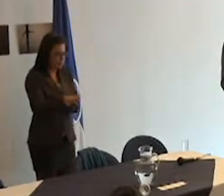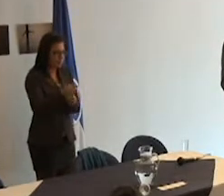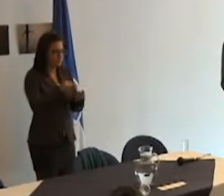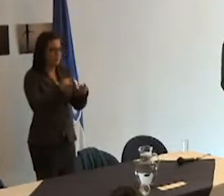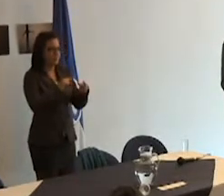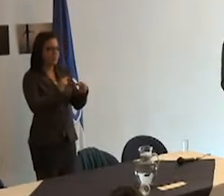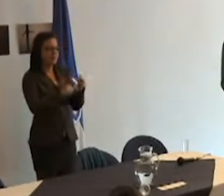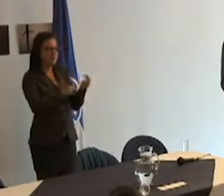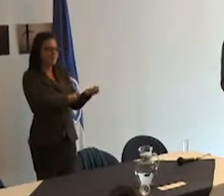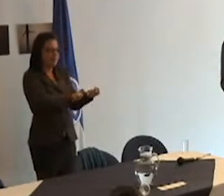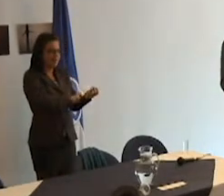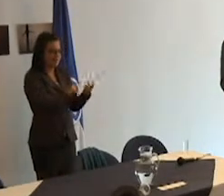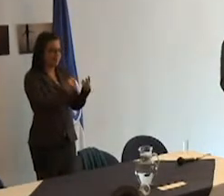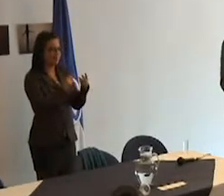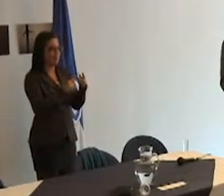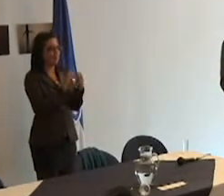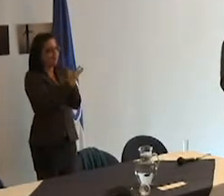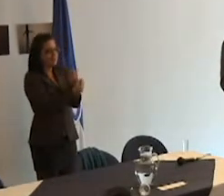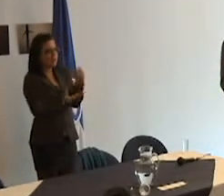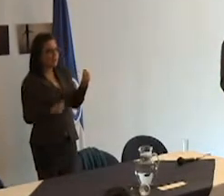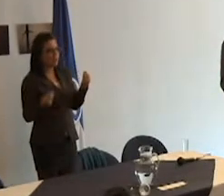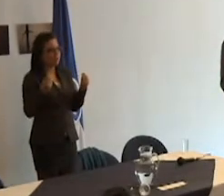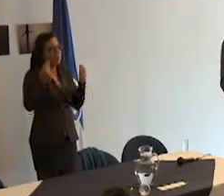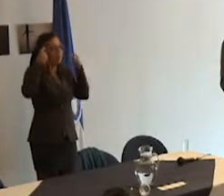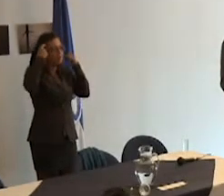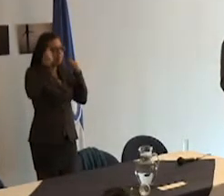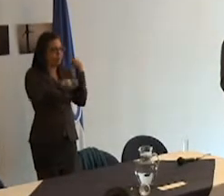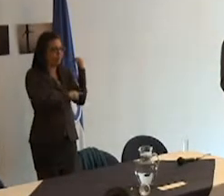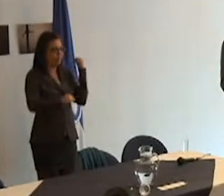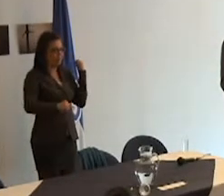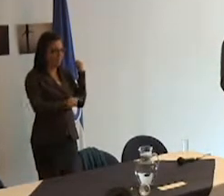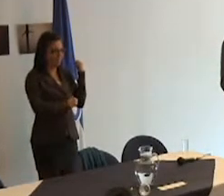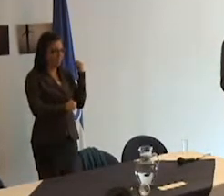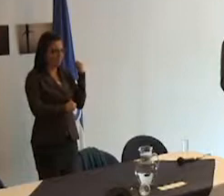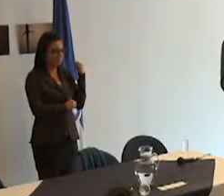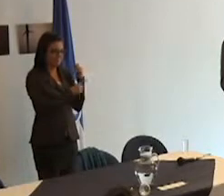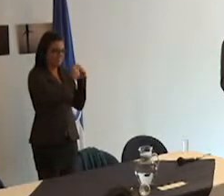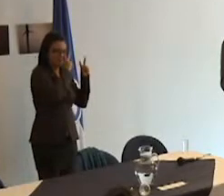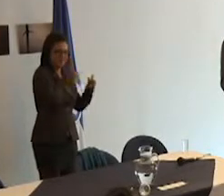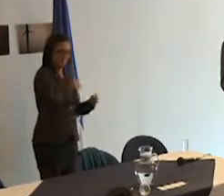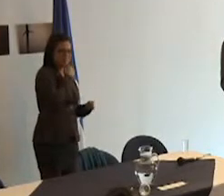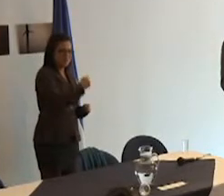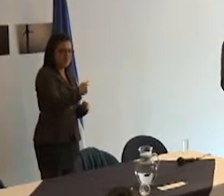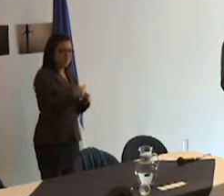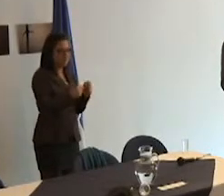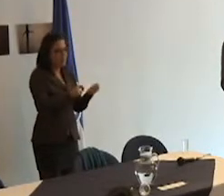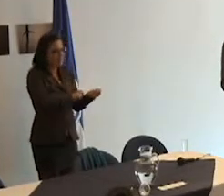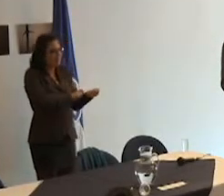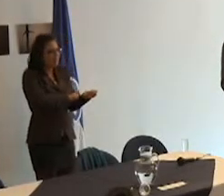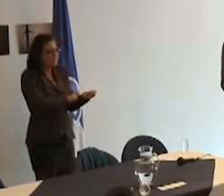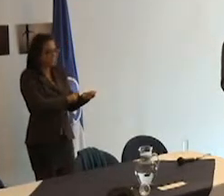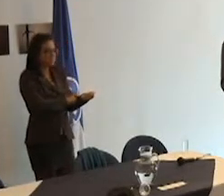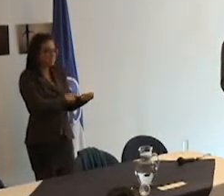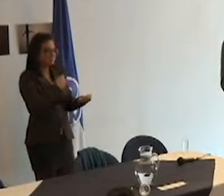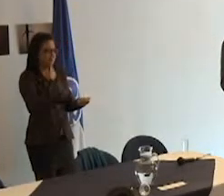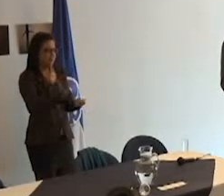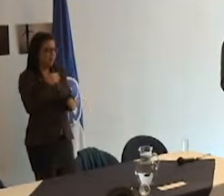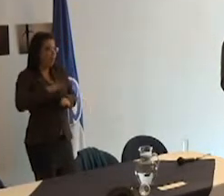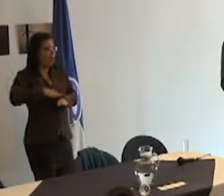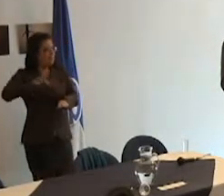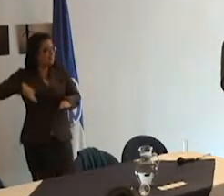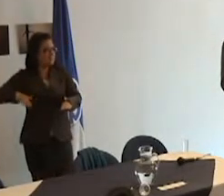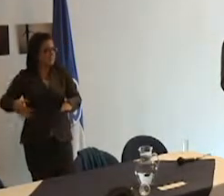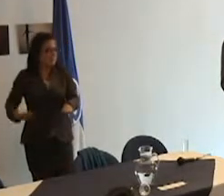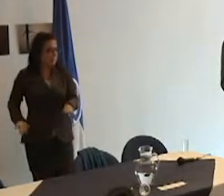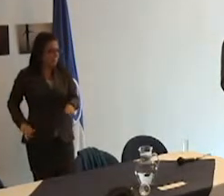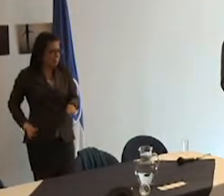categoría mental de la modernidad. Señala Quijano, el investigador, que la idea de raza no tiene antecedentes precisos